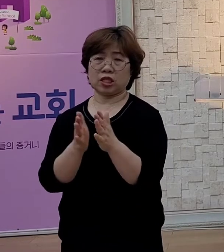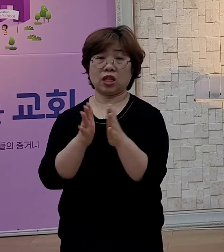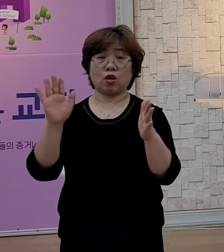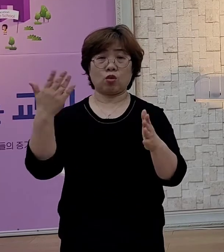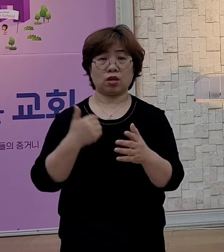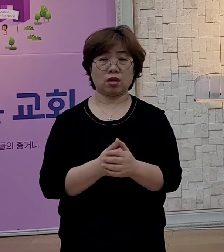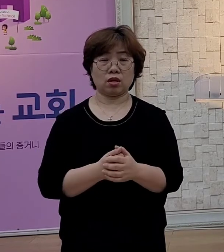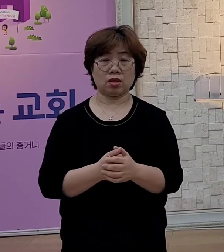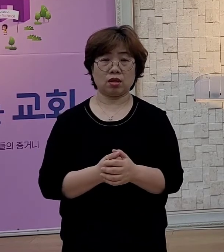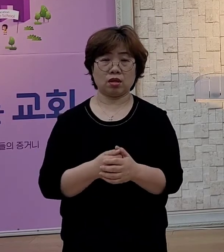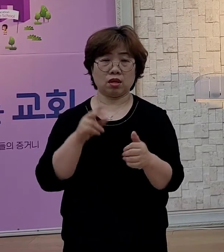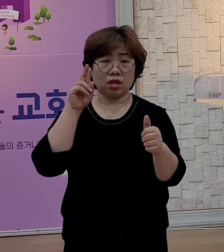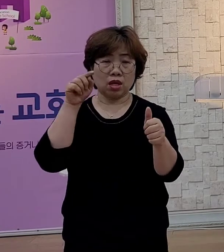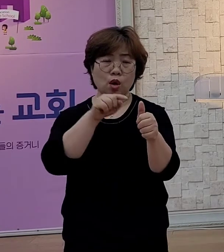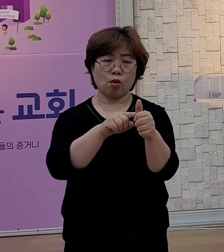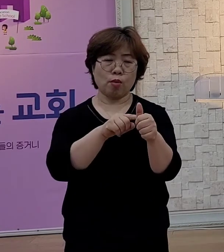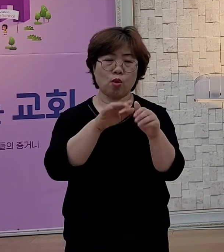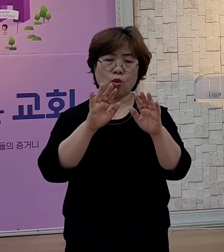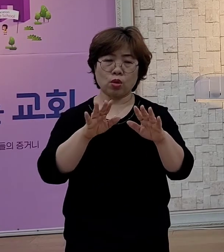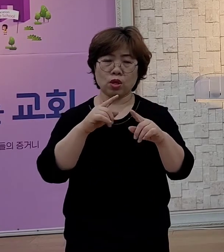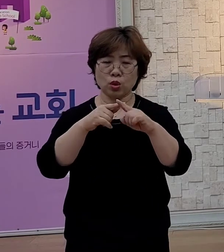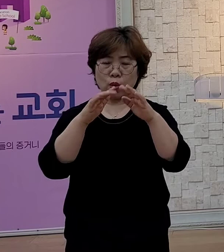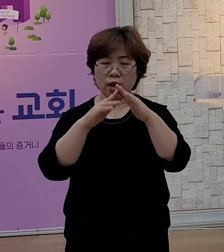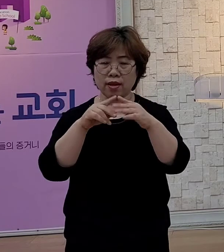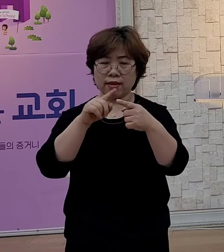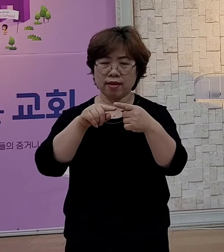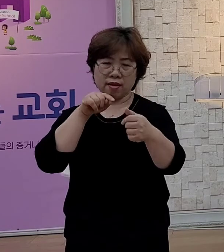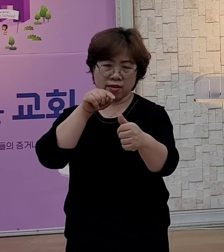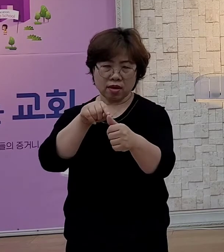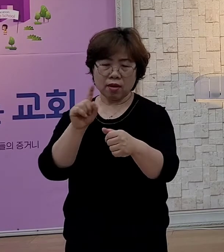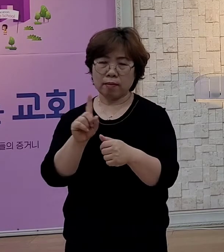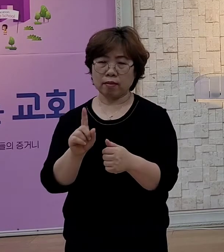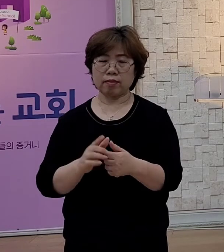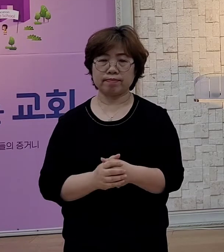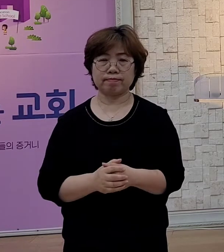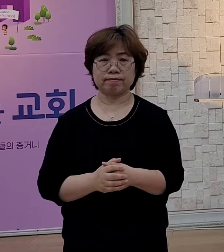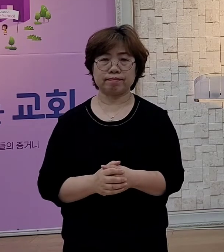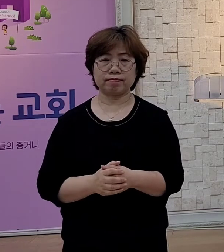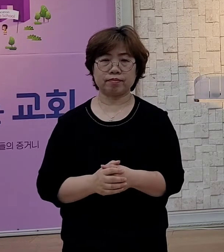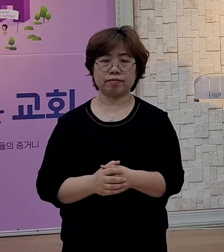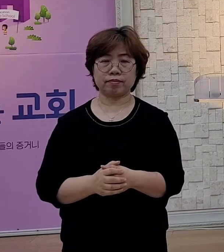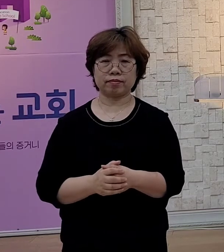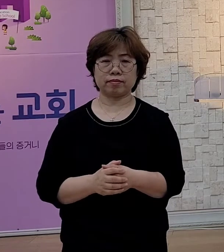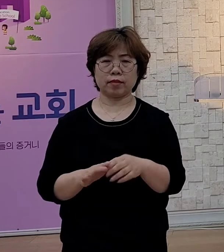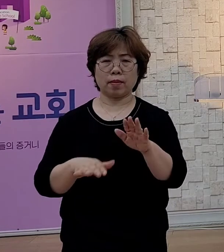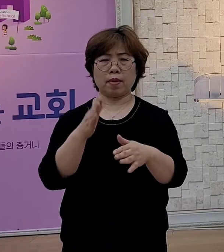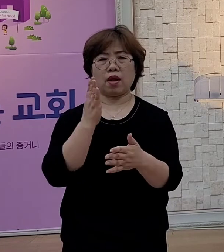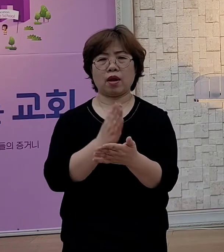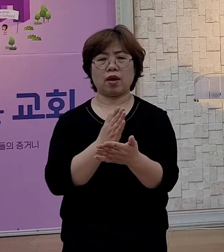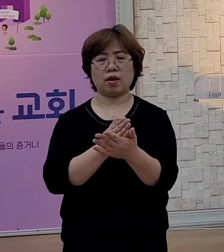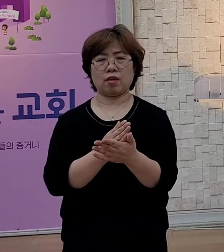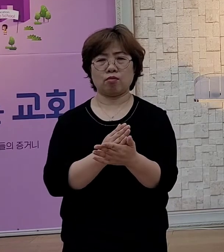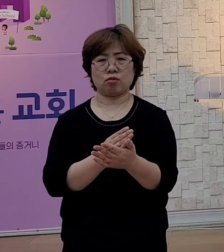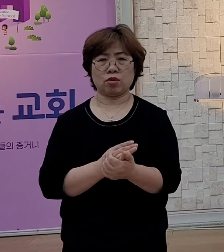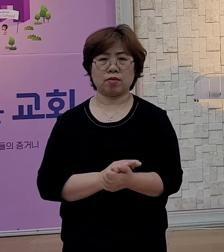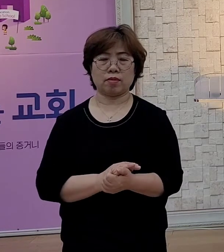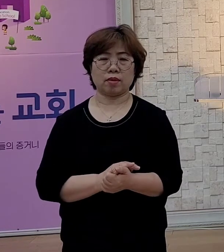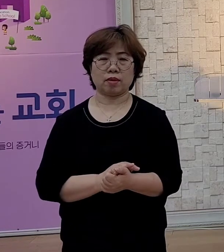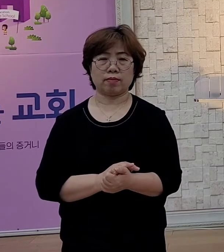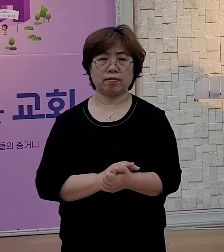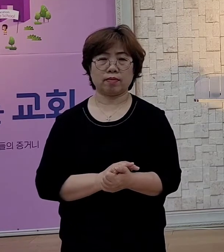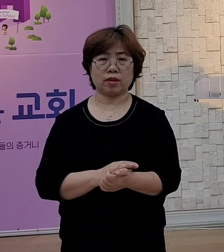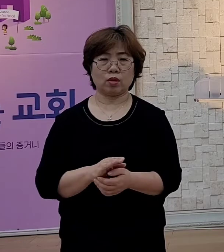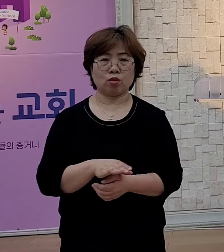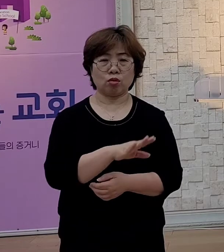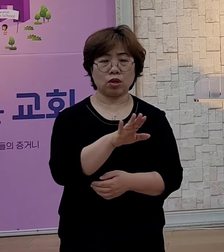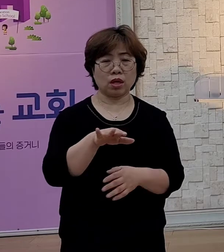오늘 야고보는 우리에게 이것을 지적하고 있습니다. 그렇다면 우리 이제 이거 알았잖아요. 어떻게 해야